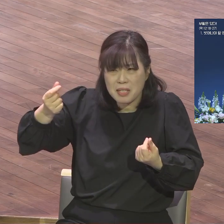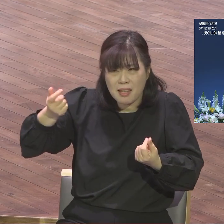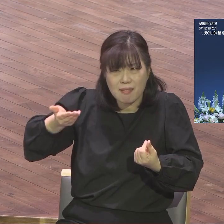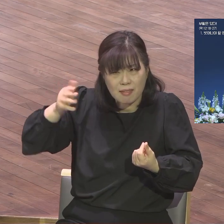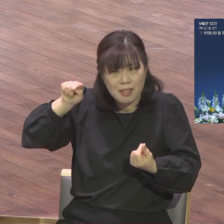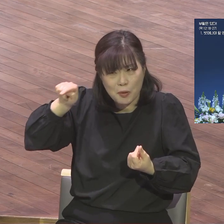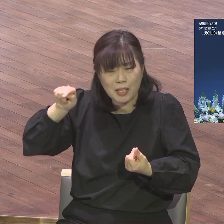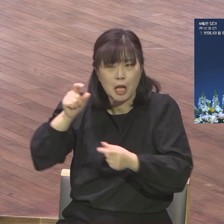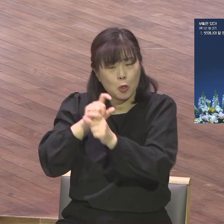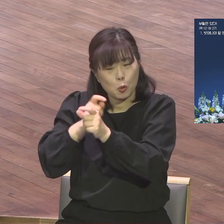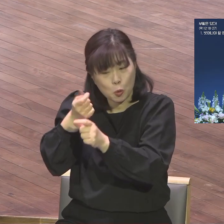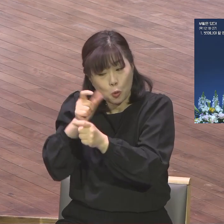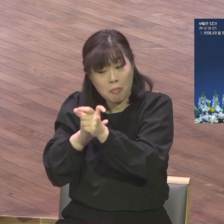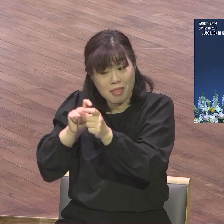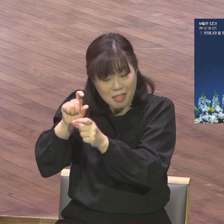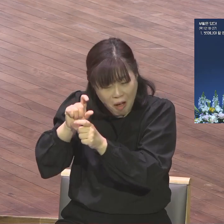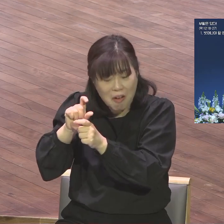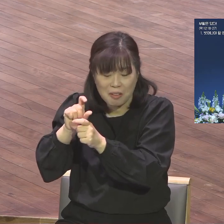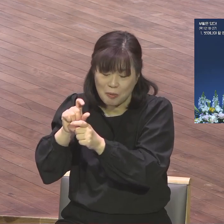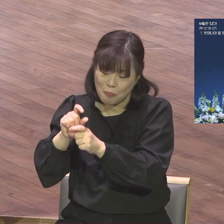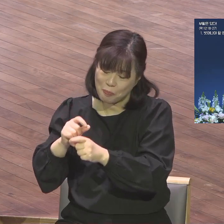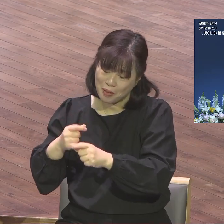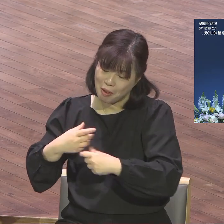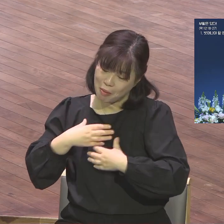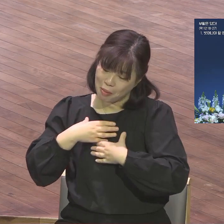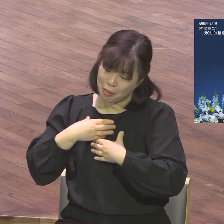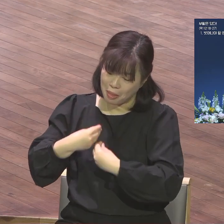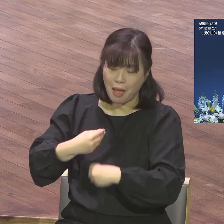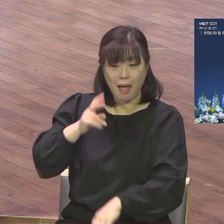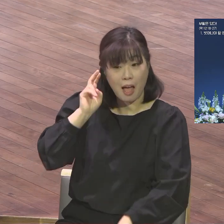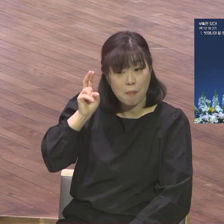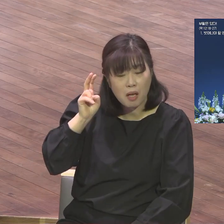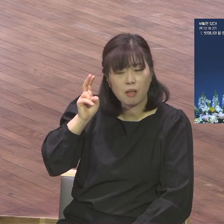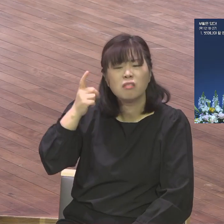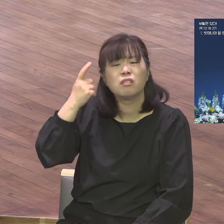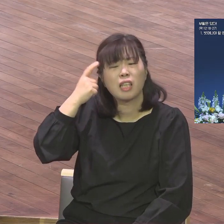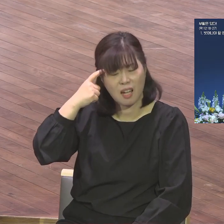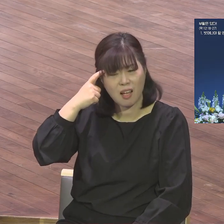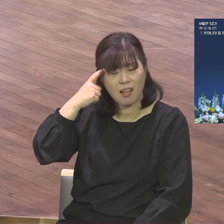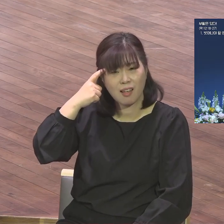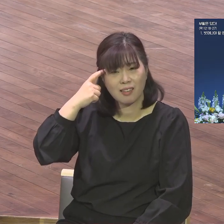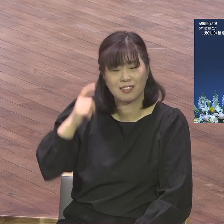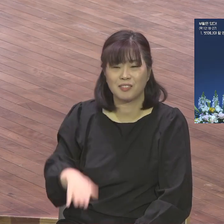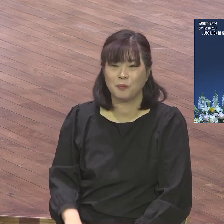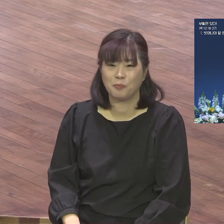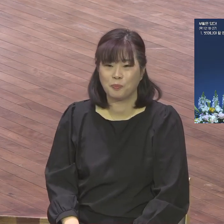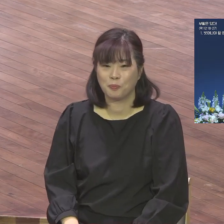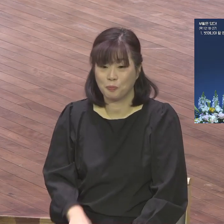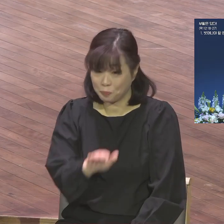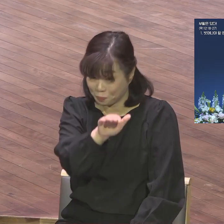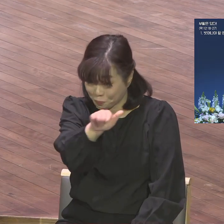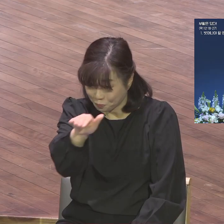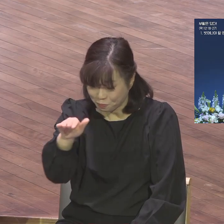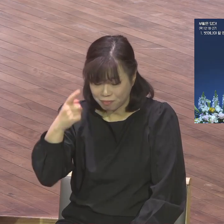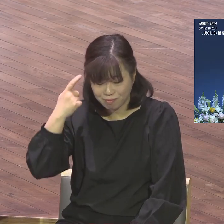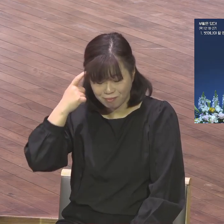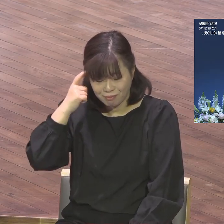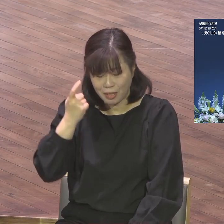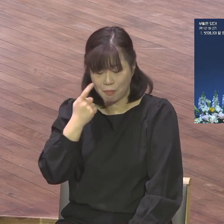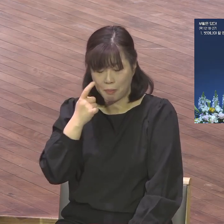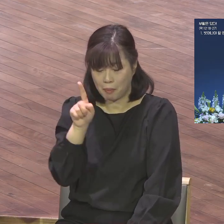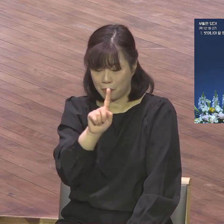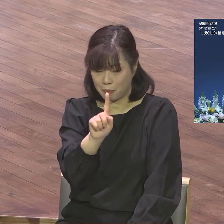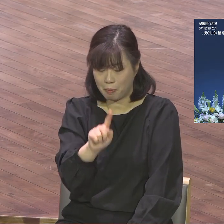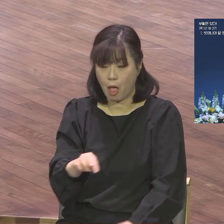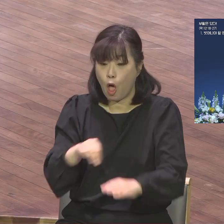자, 여러분이요 보시기에 이 무슬림들이 자살 폭탄을 많이 하잖아요. 이 대중들이 모일 때 제일 무서운 게 말이요, 이렇게 뭐 대중